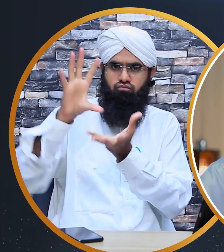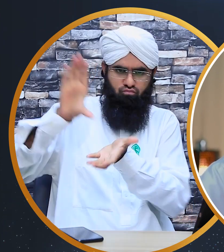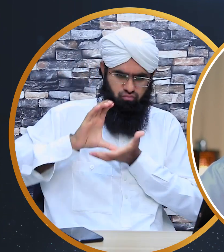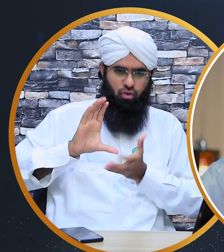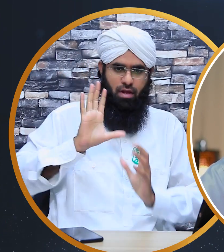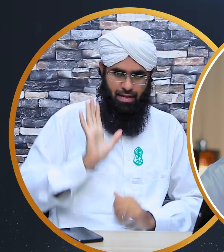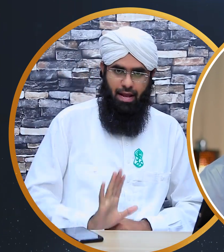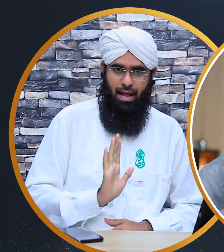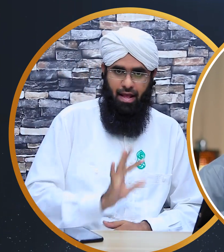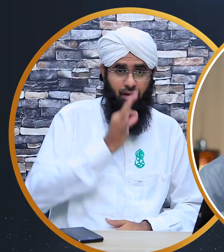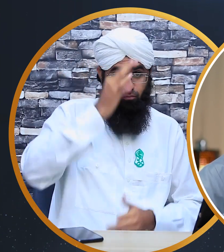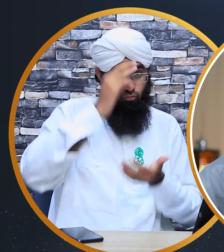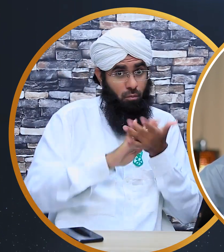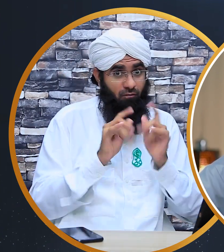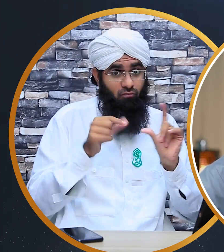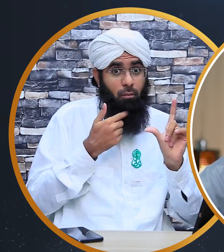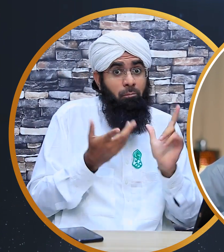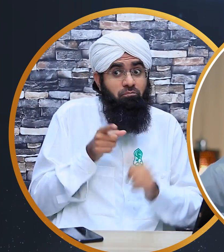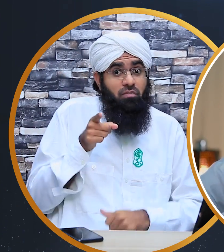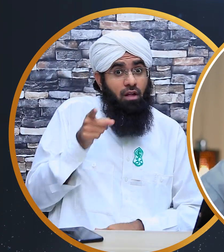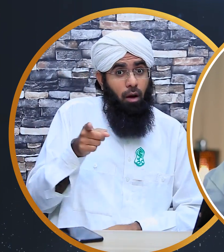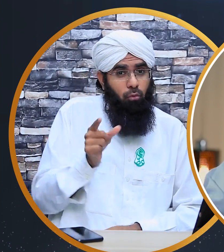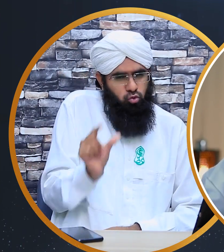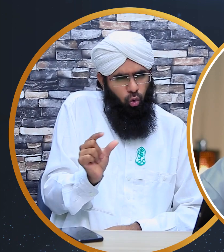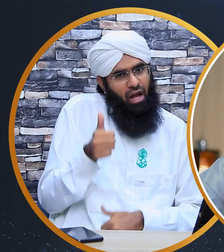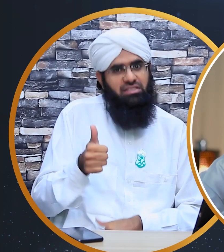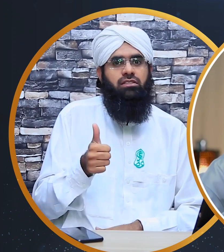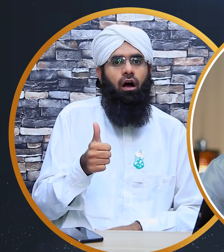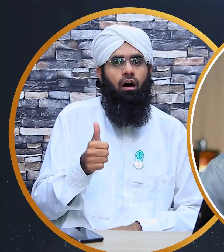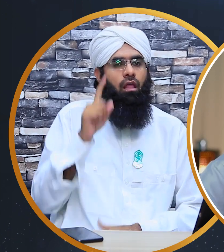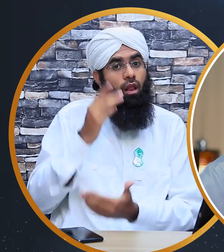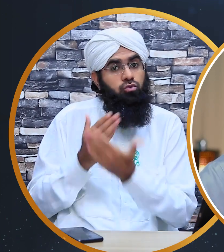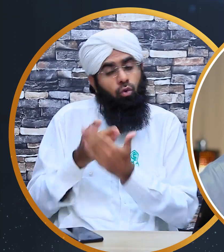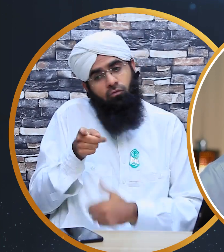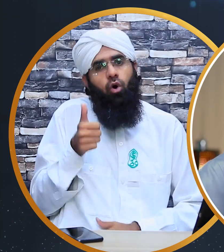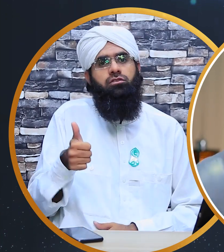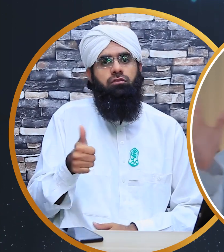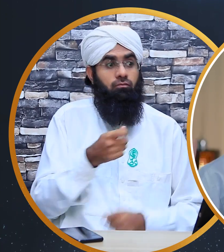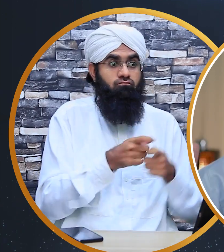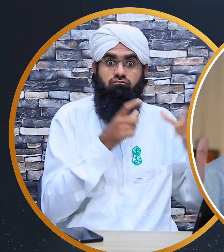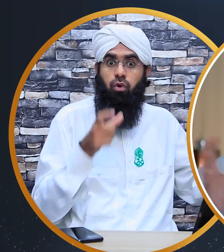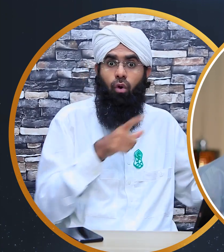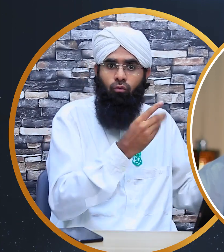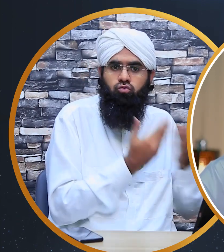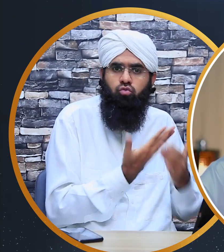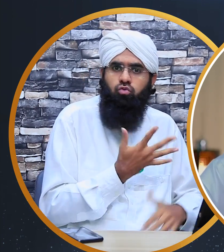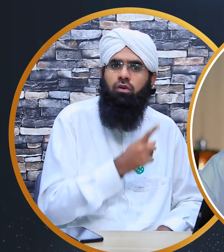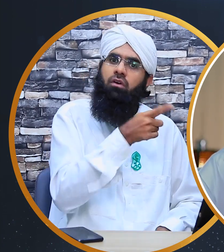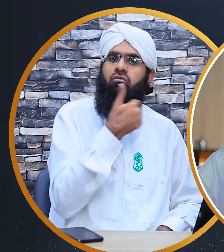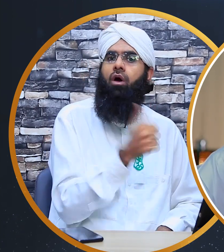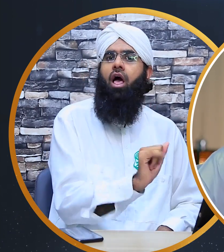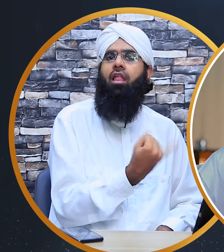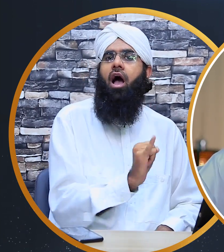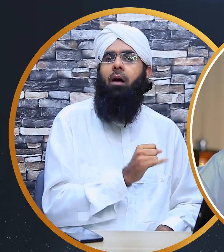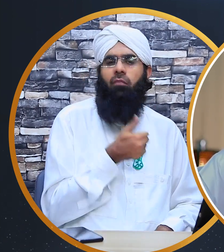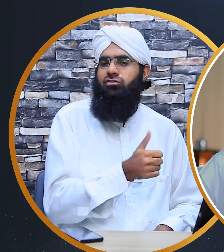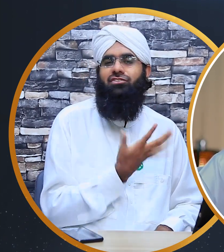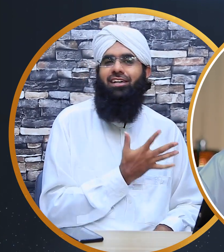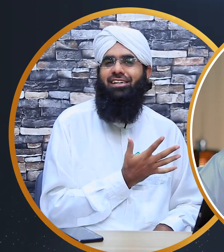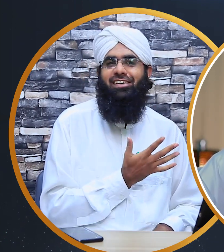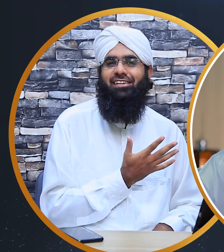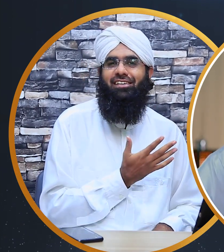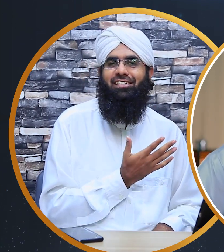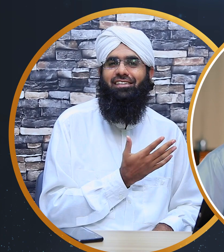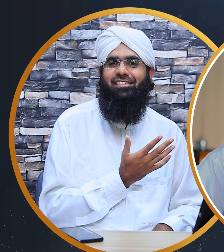جو دیا ہے نبی پاک کا وہ جملہ یاد رکھیے گا کہ وہ تھوڑا اچھا ہے جس کا تم شکر ادا کر سکو، اس زیادہ سے جس کا شکر بھی ادا نہ کر